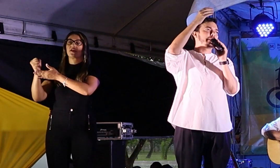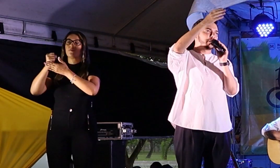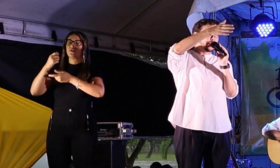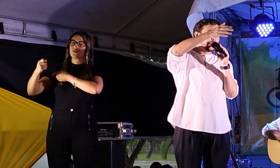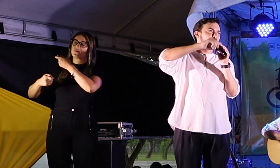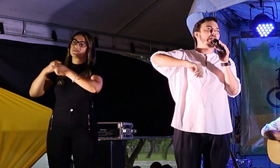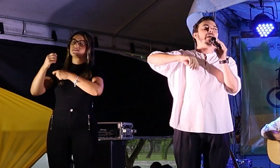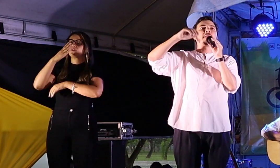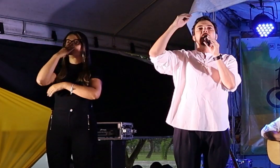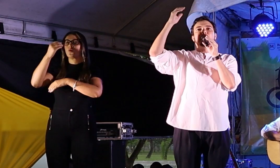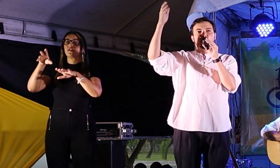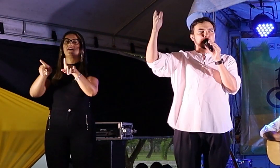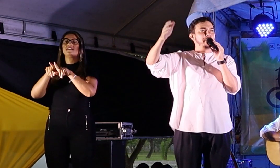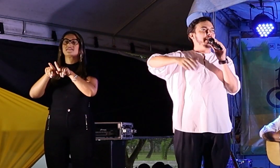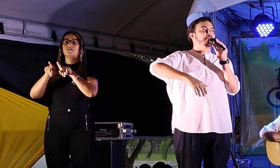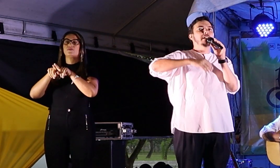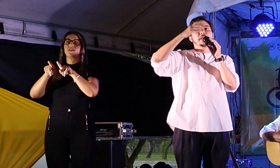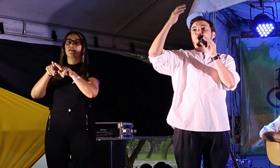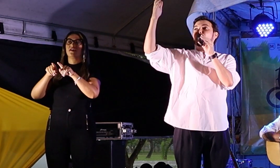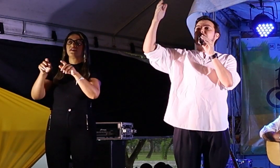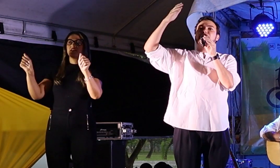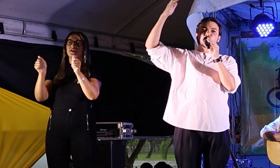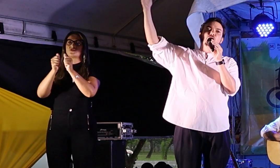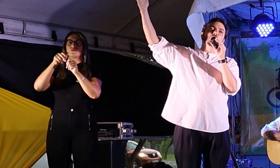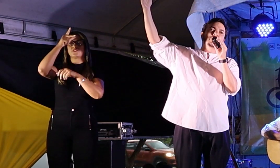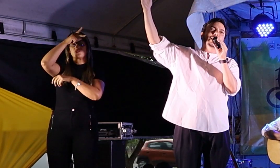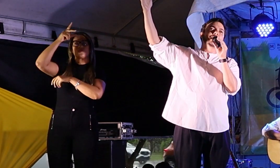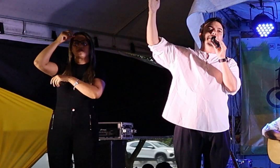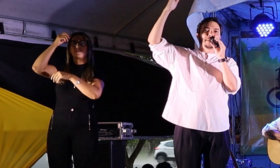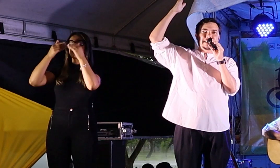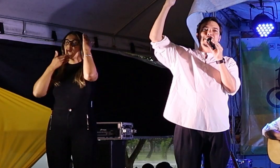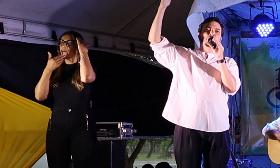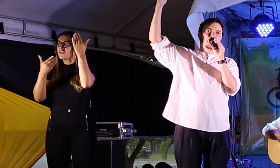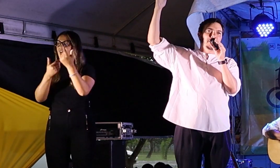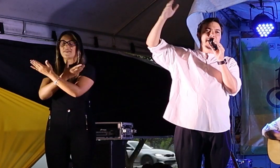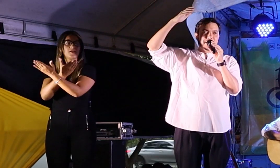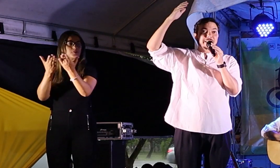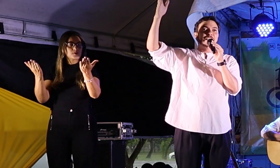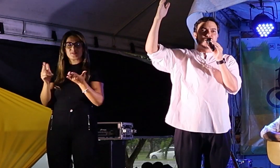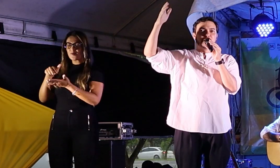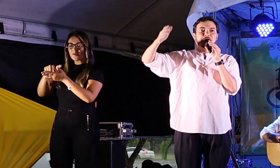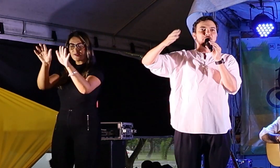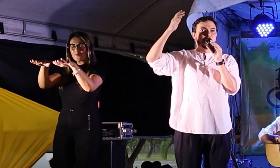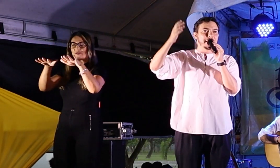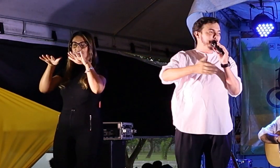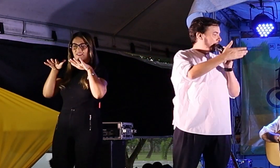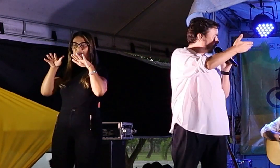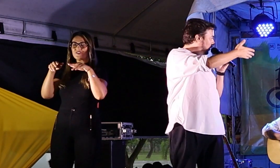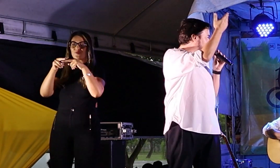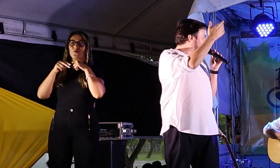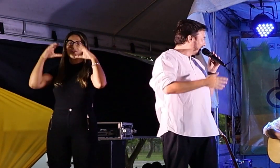Guará, Associação Comercial do Guará, é a Junta de Prefeitos. Muito obrigado a todo mundo que está aqui ainda, apesar da chuva. E vai ser lindo hoje, gente.